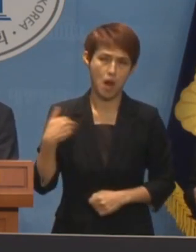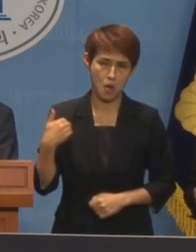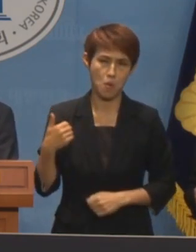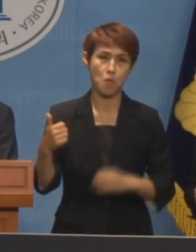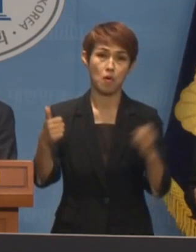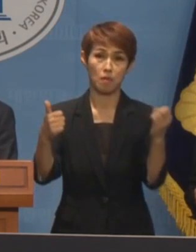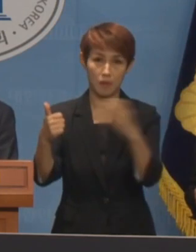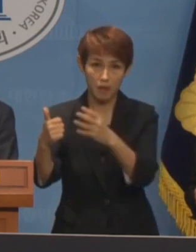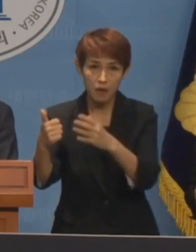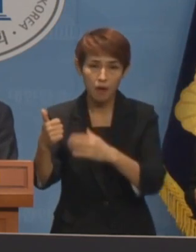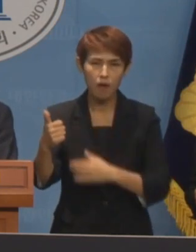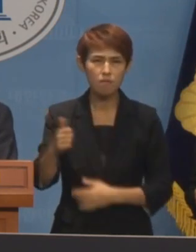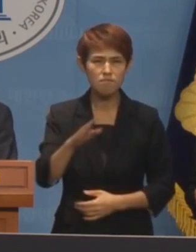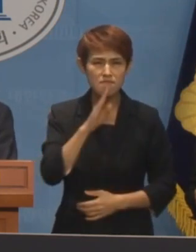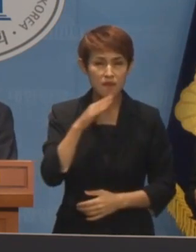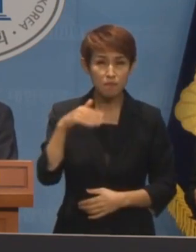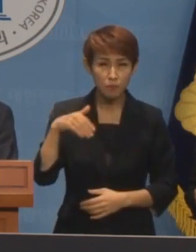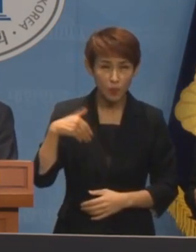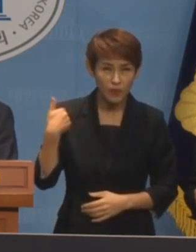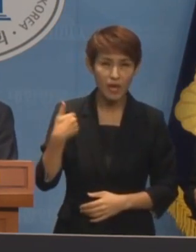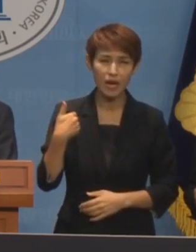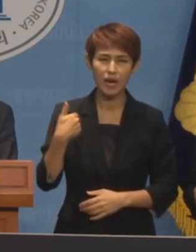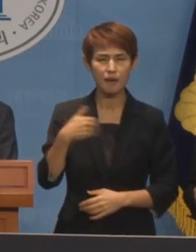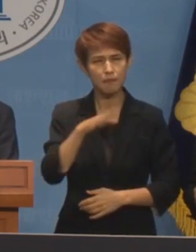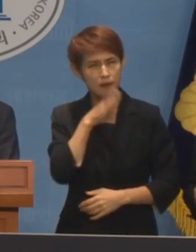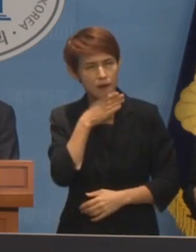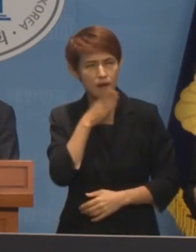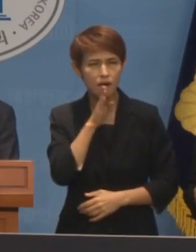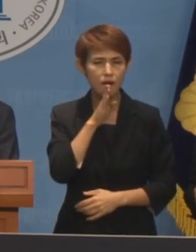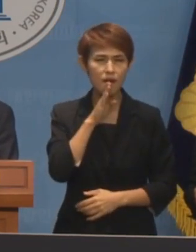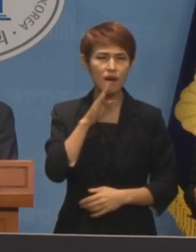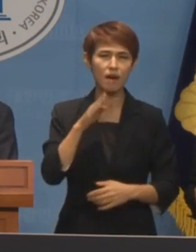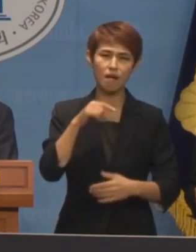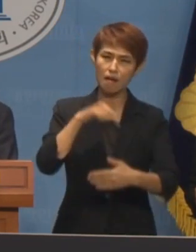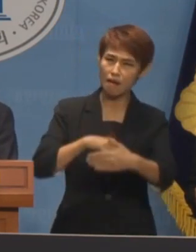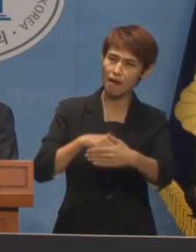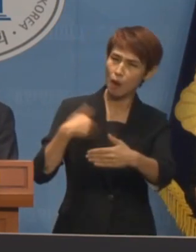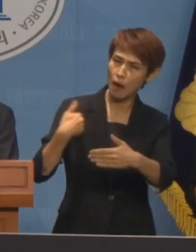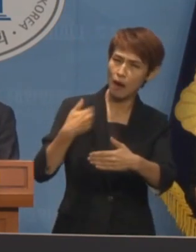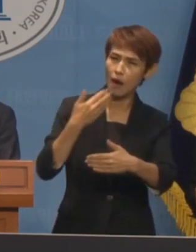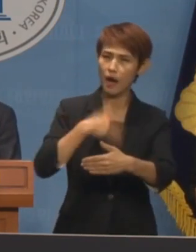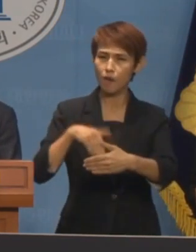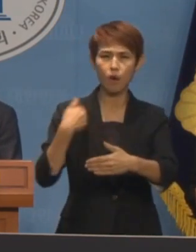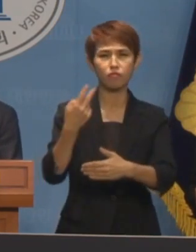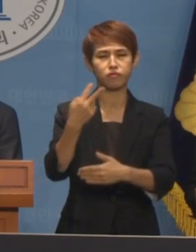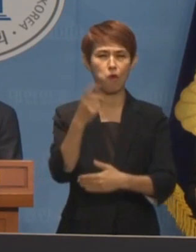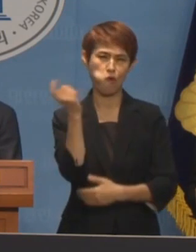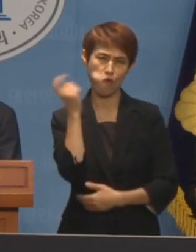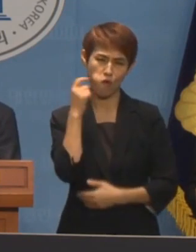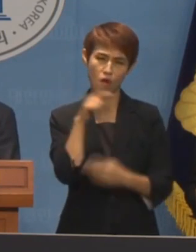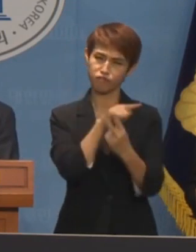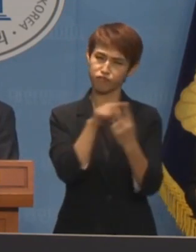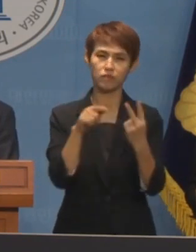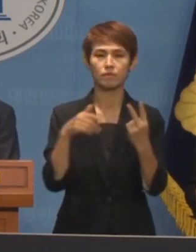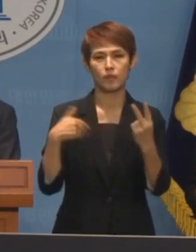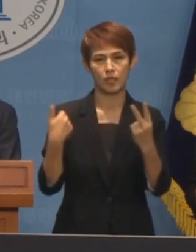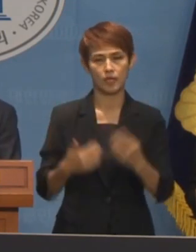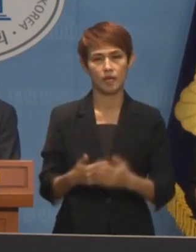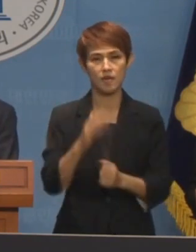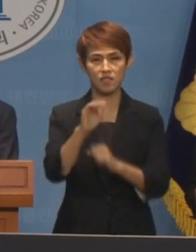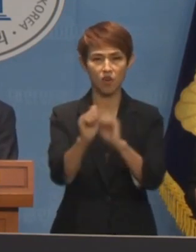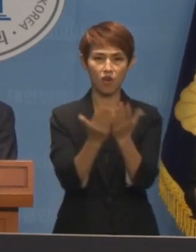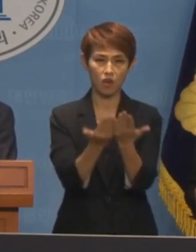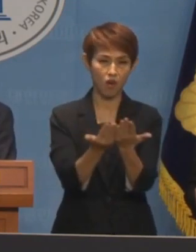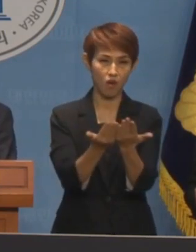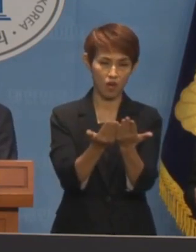라고 정말 모른다고 했는지, 몰라서 모른다고 했는지, 아니면 거짓말을 한 것인지 성경을